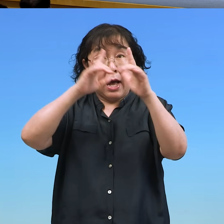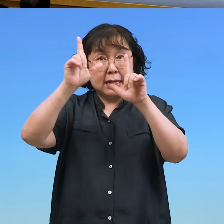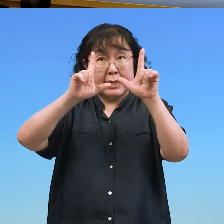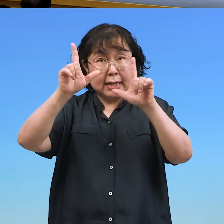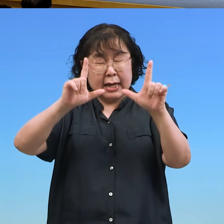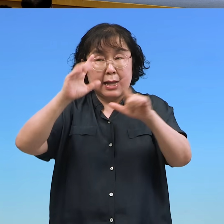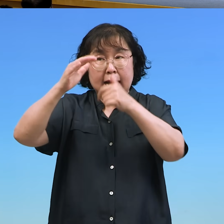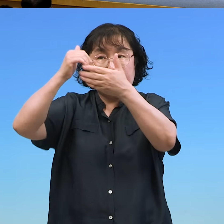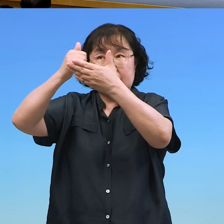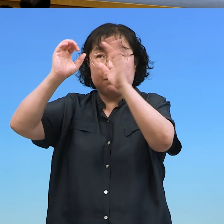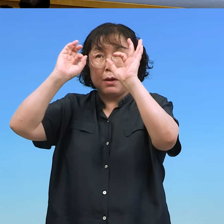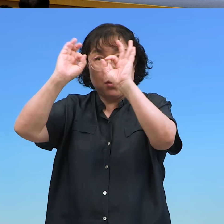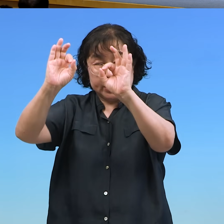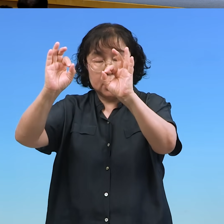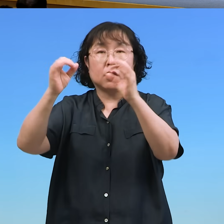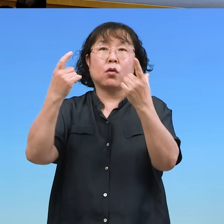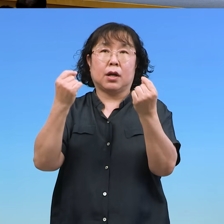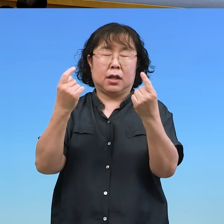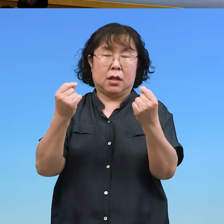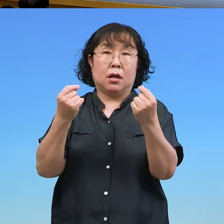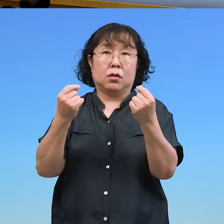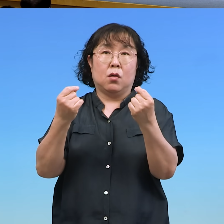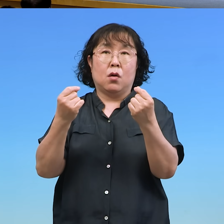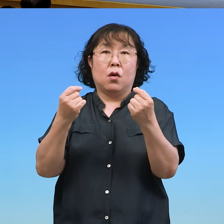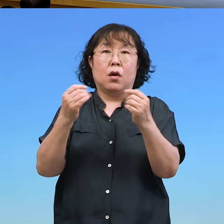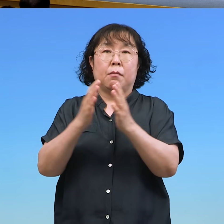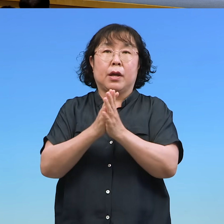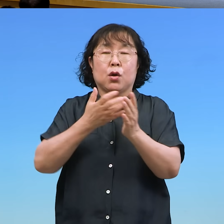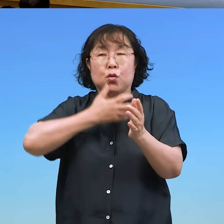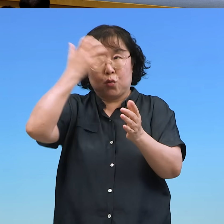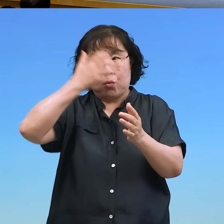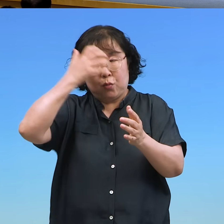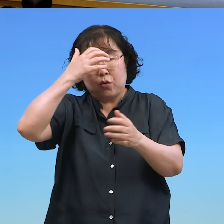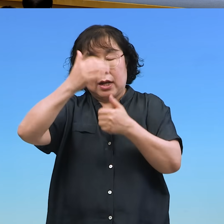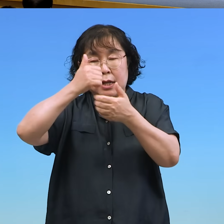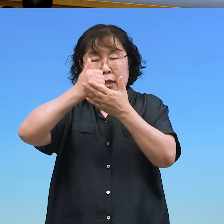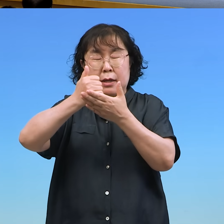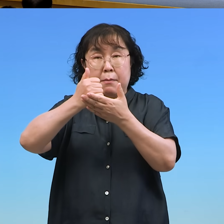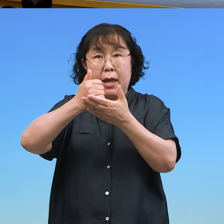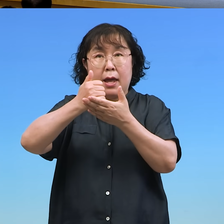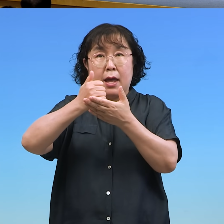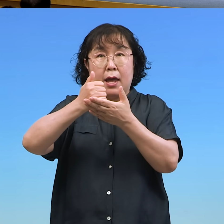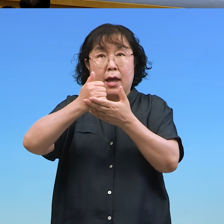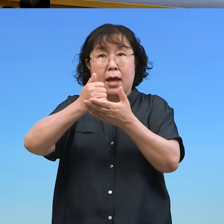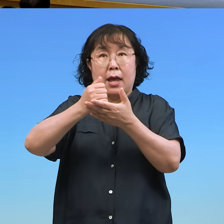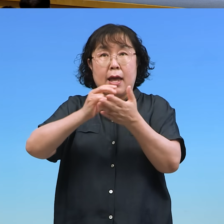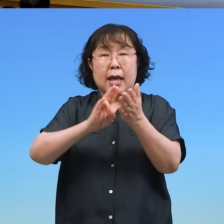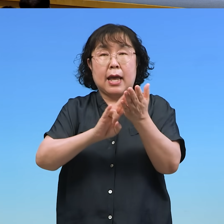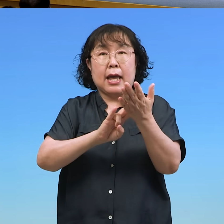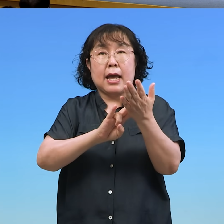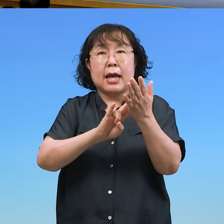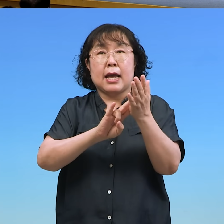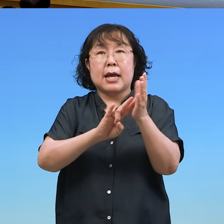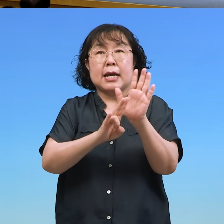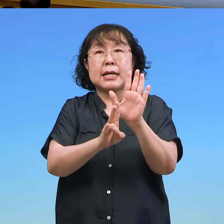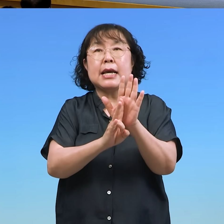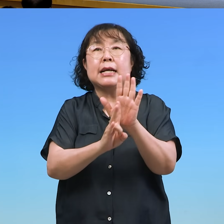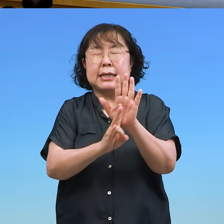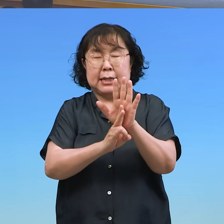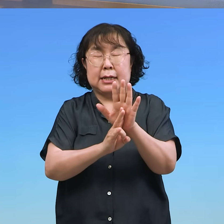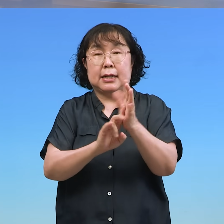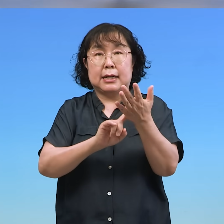다음에 나오는 꿈, 이거 칼롬, 이 단어는요, 하나님의 계시를 뜻하는 단어예요. 그러니까 왜 창문을 열어야 되는